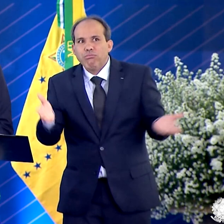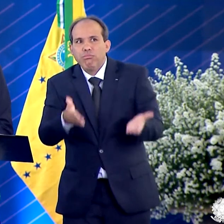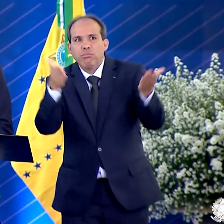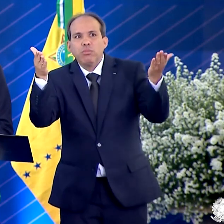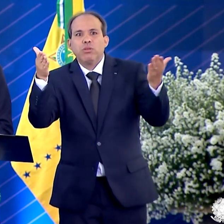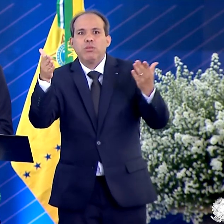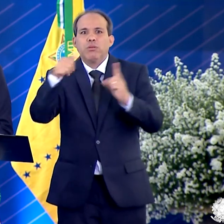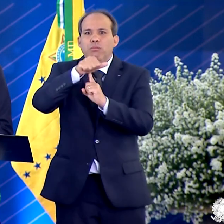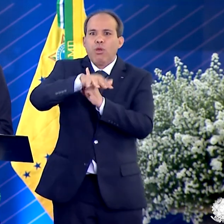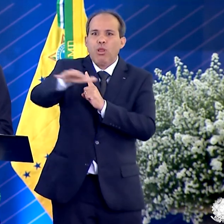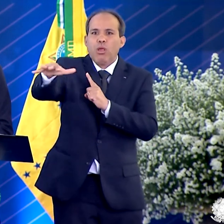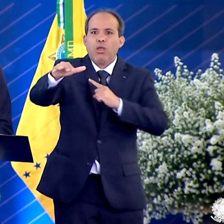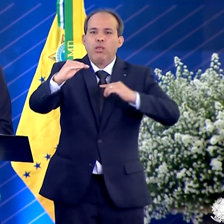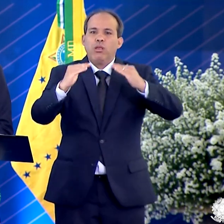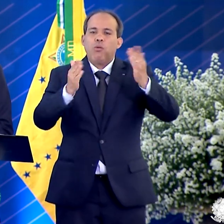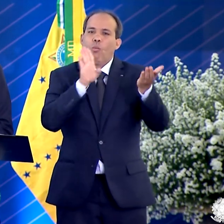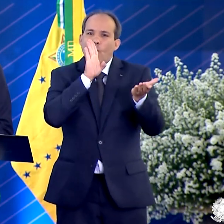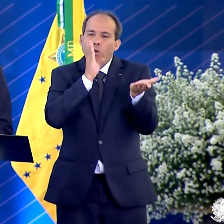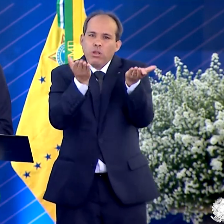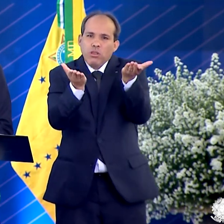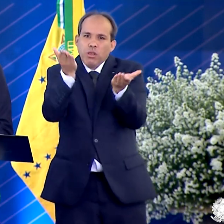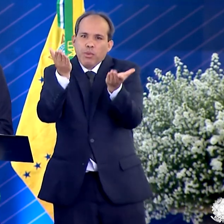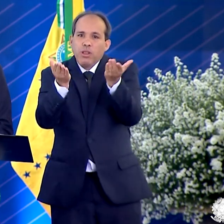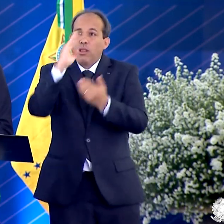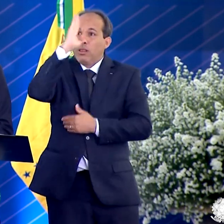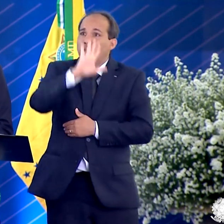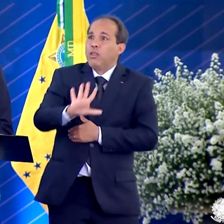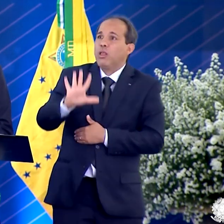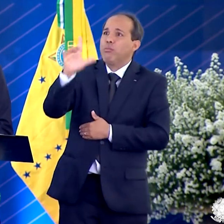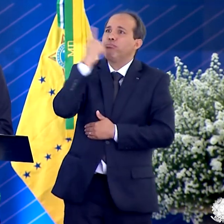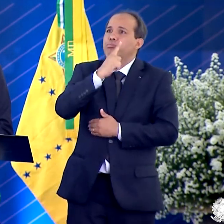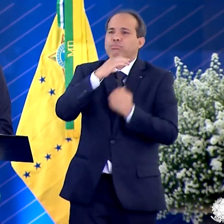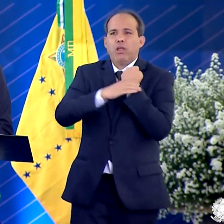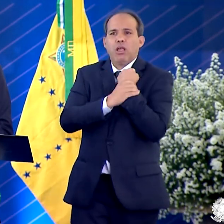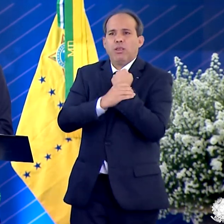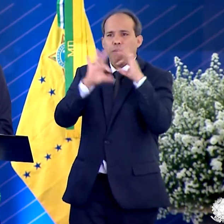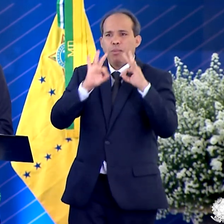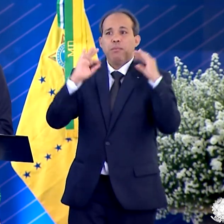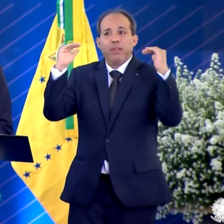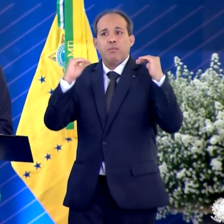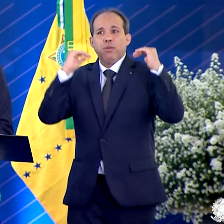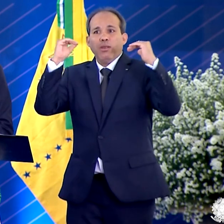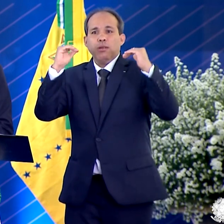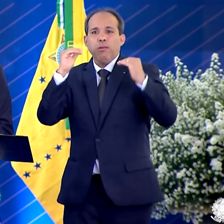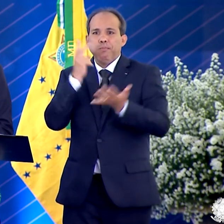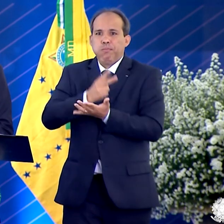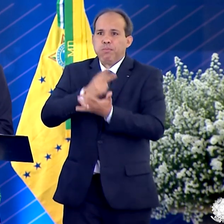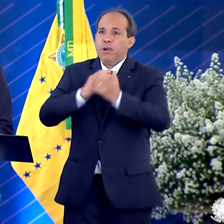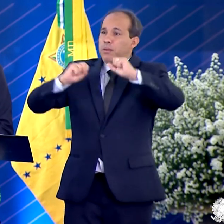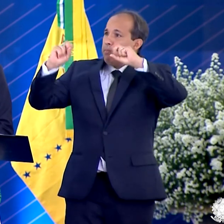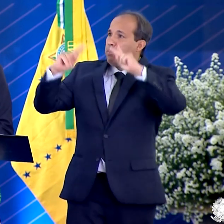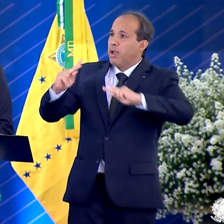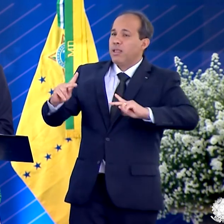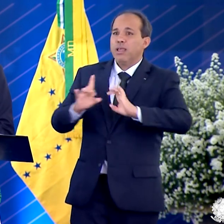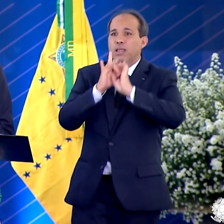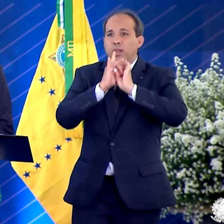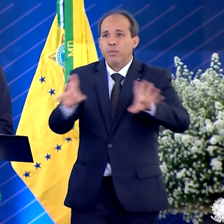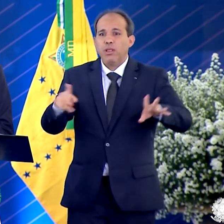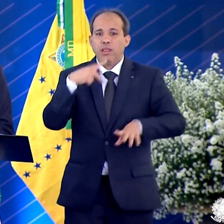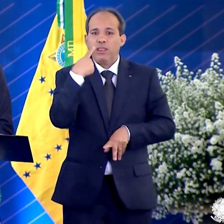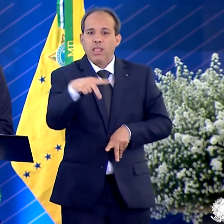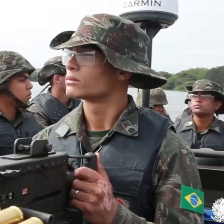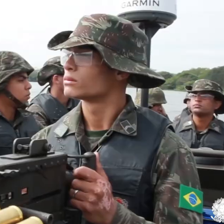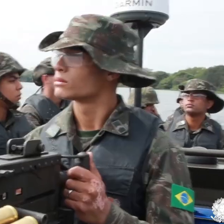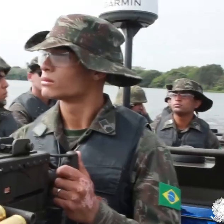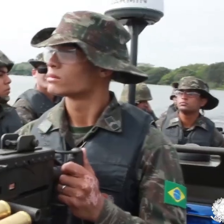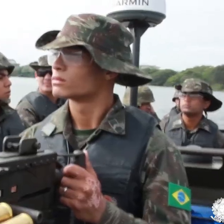de estabilidade institucional para garantir a soberania e a manutenção da paz e da liberdade da população